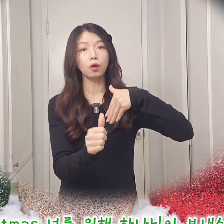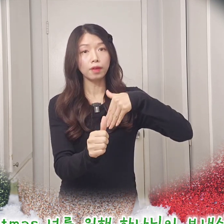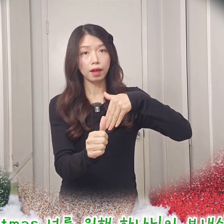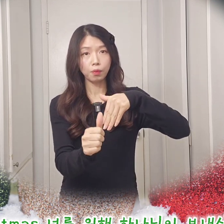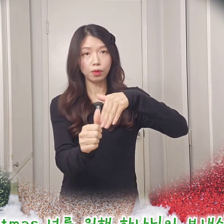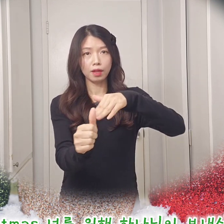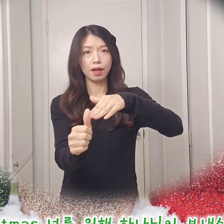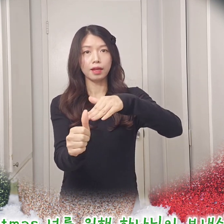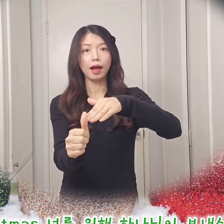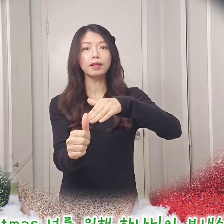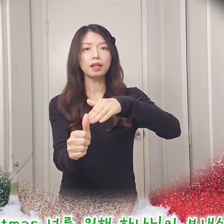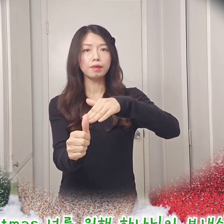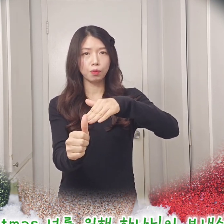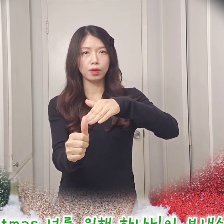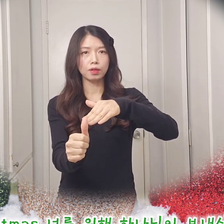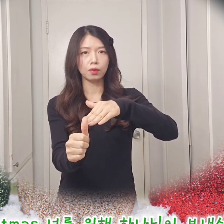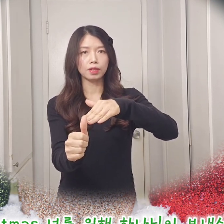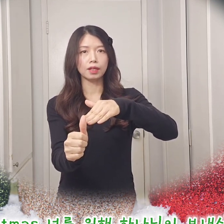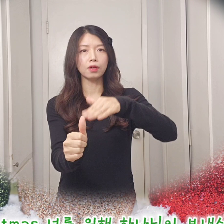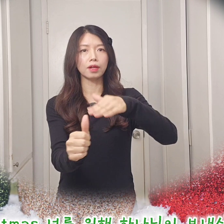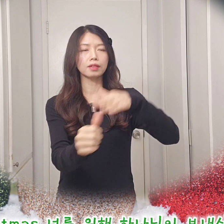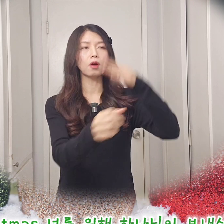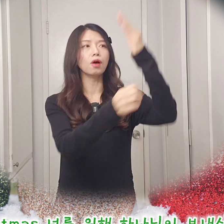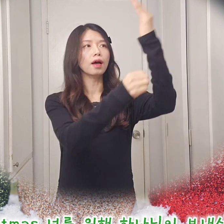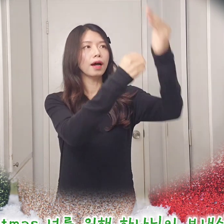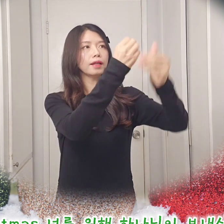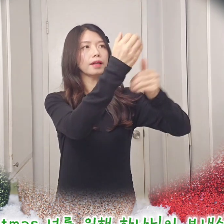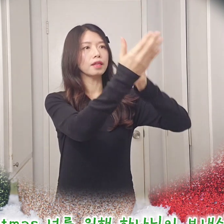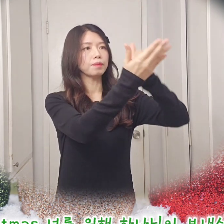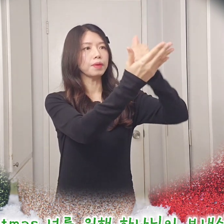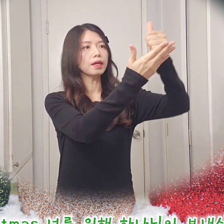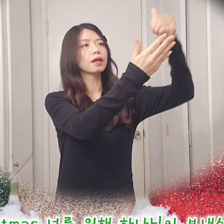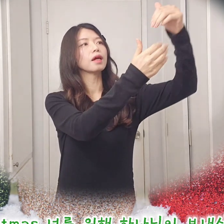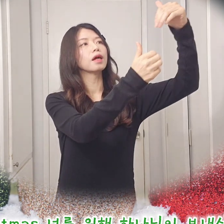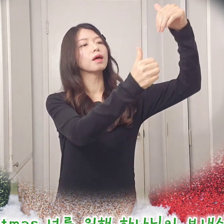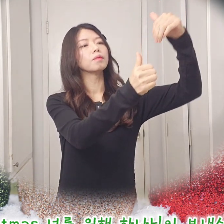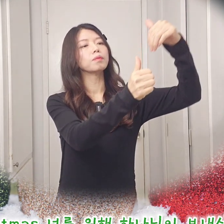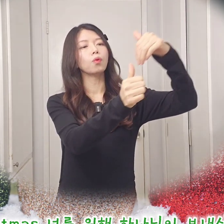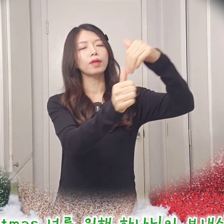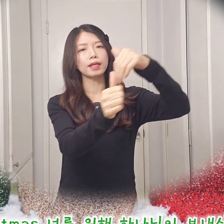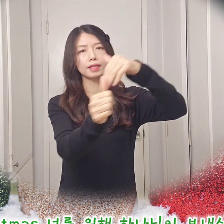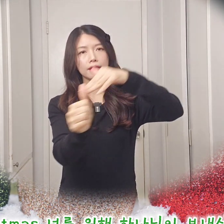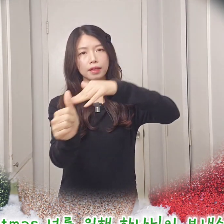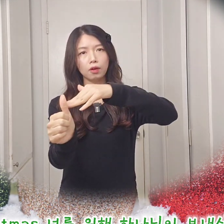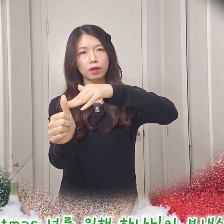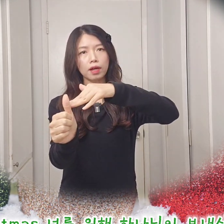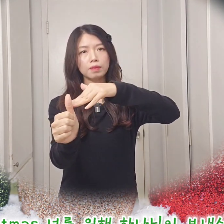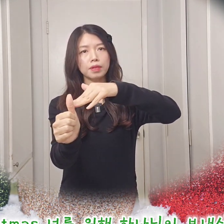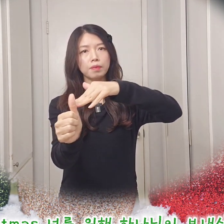내가 보내는 게 아니라 하나님이 보내는 거잖아요. 그래서 하나님이 보내신, 이렇게 하시면 됩니다.